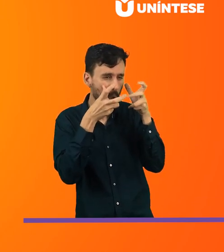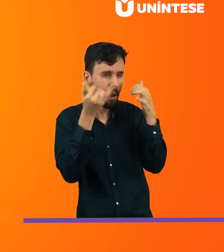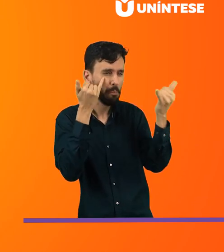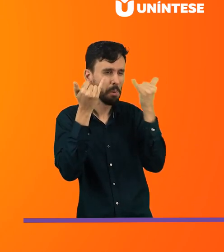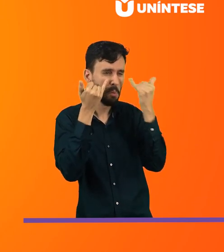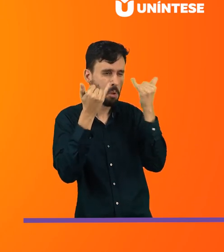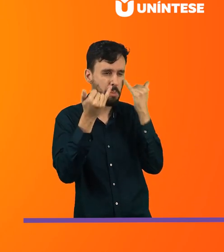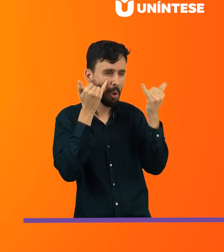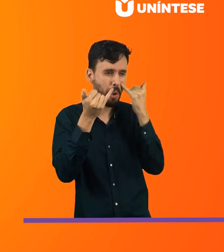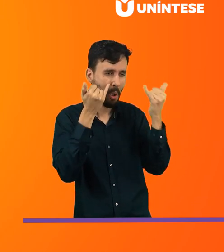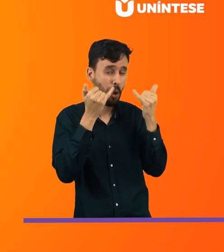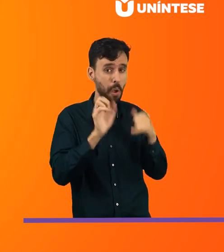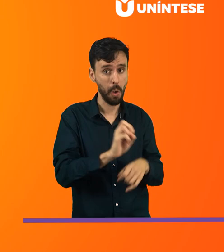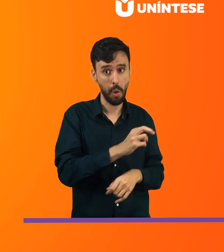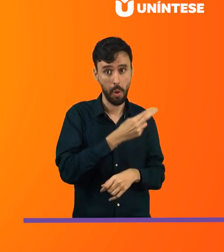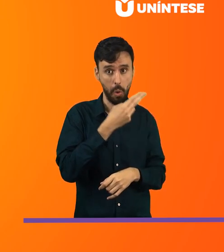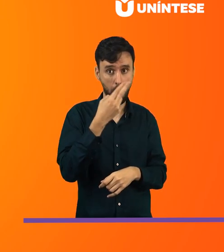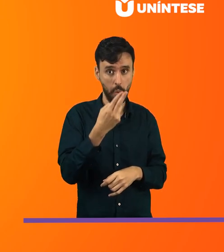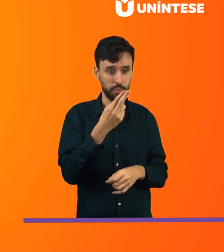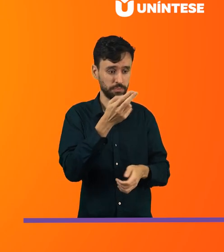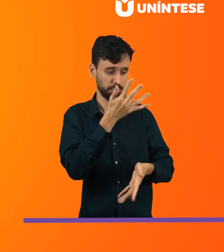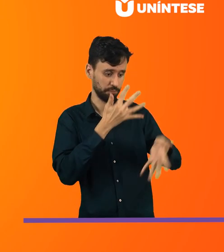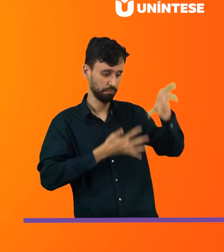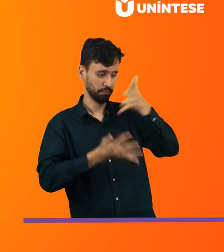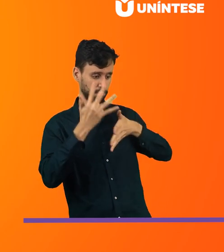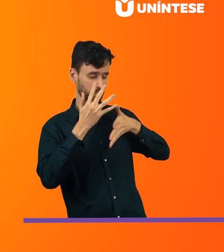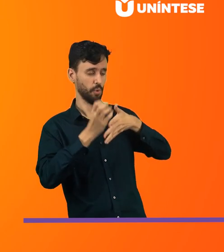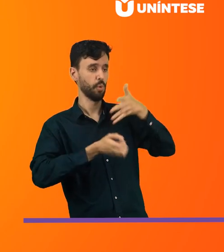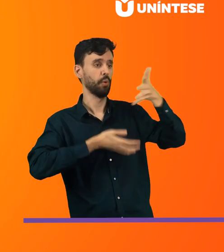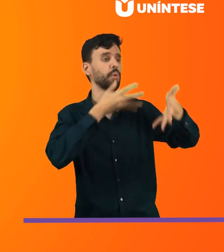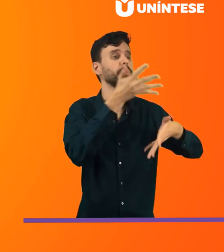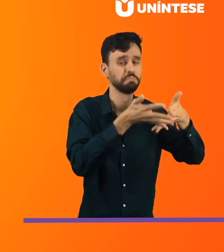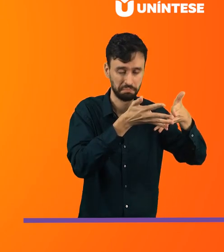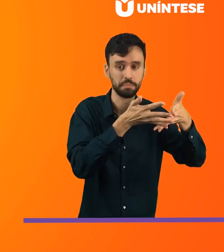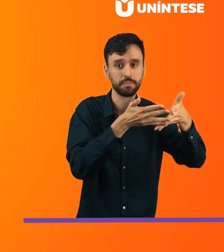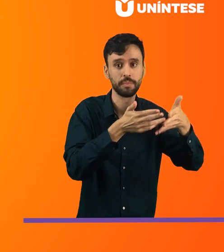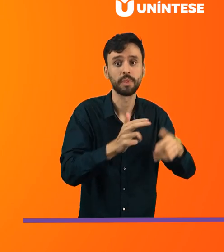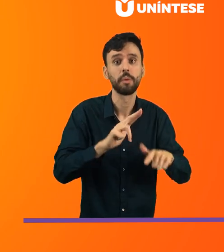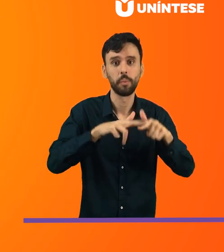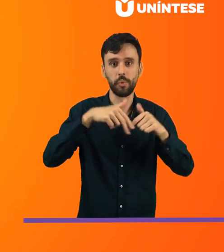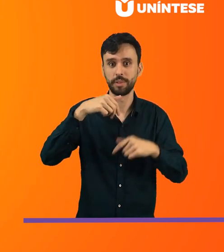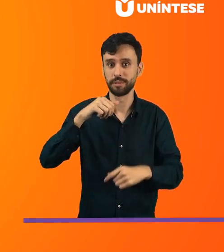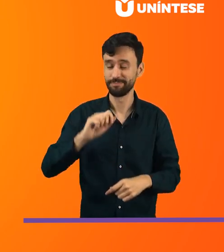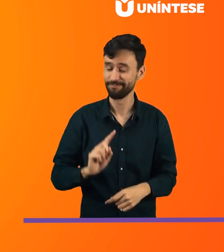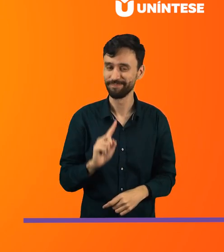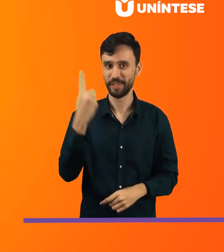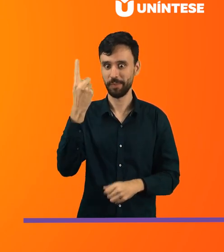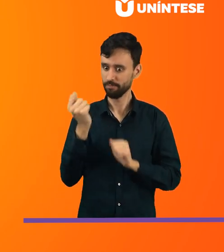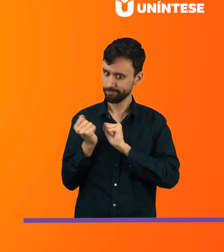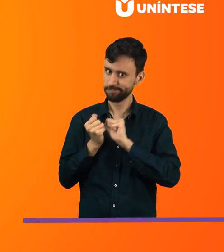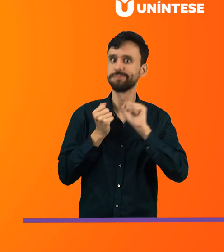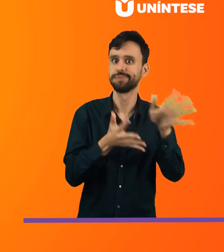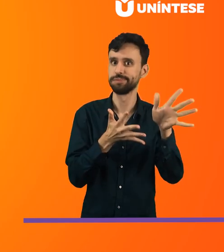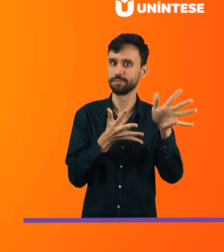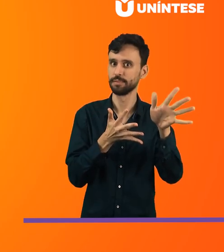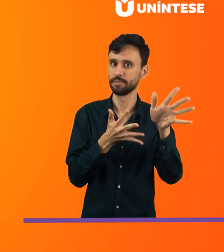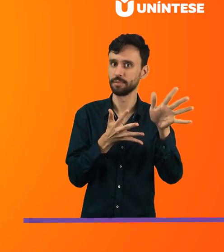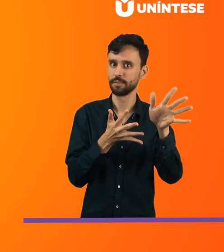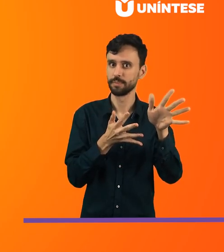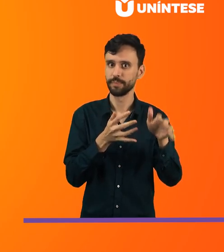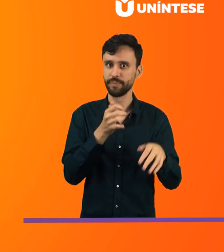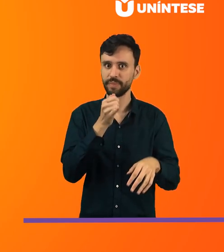está sendo sinalizado. Toda a informação que está sendo passada ou, então, a informação que está sendo passada por nós. Então, em primeiro lugar,